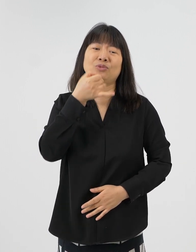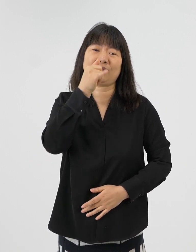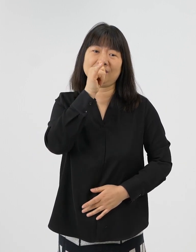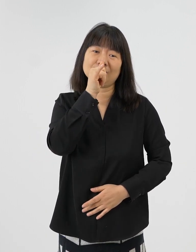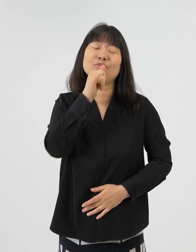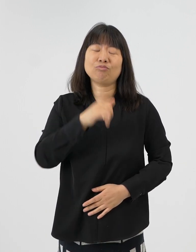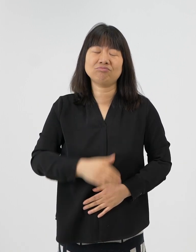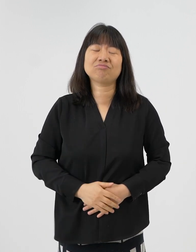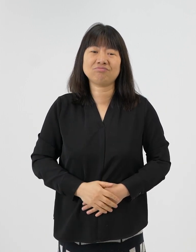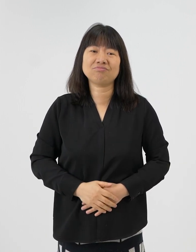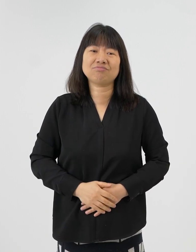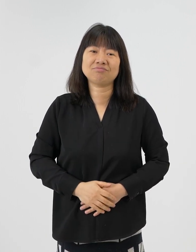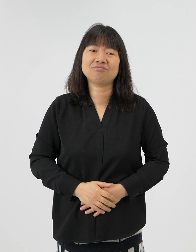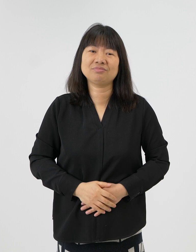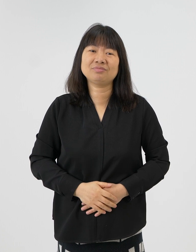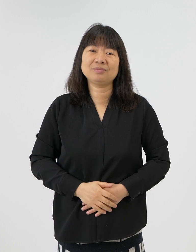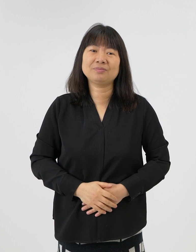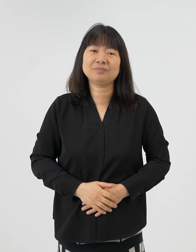그러니까